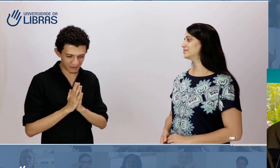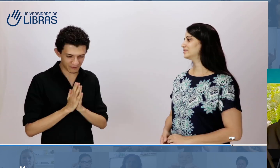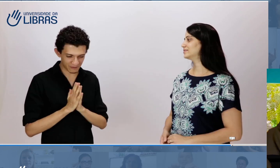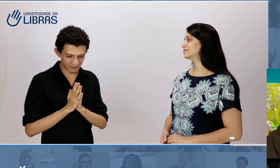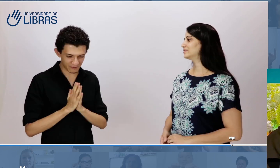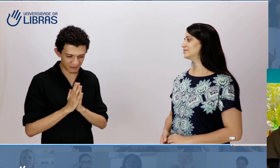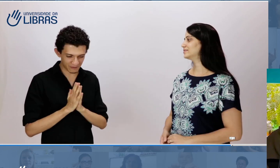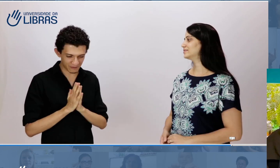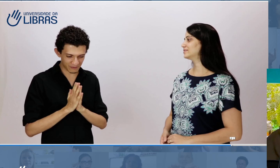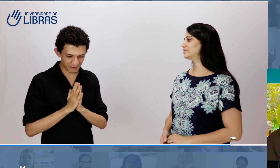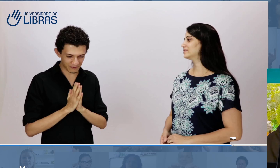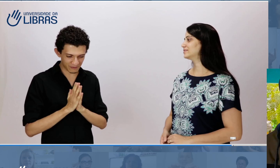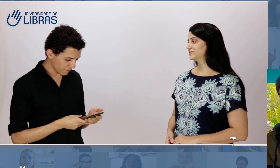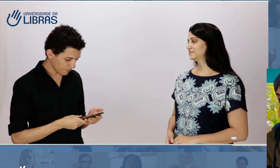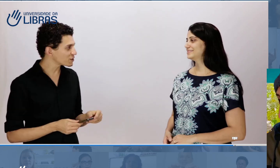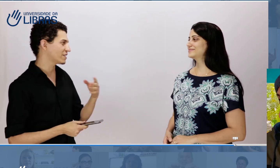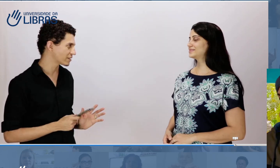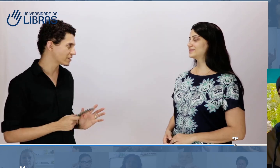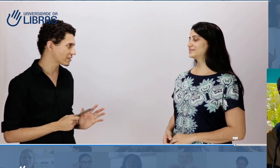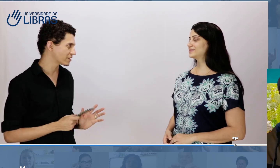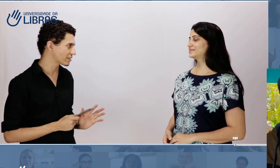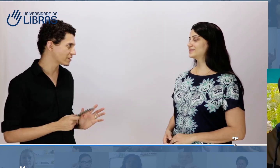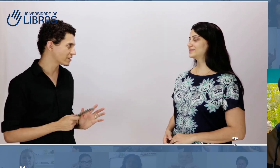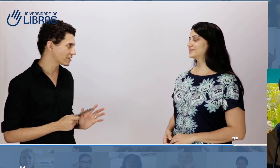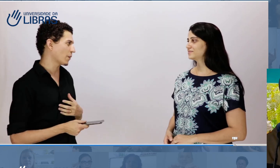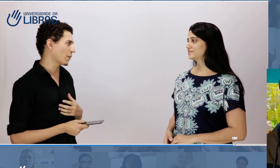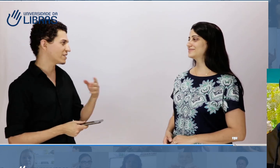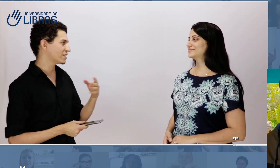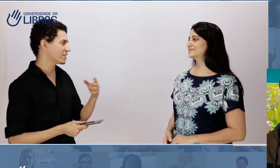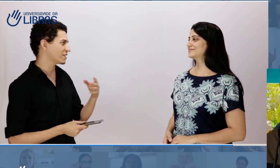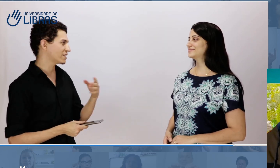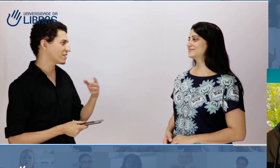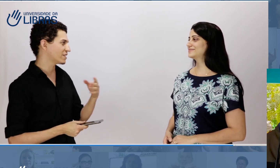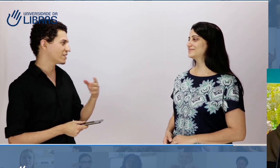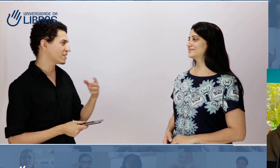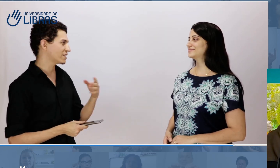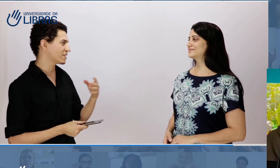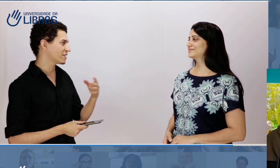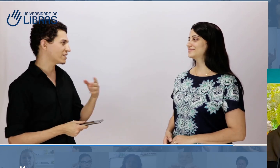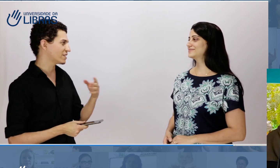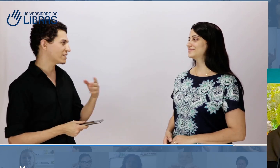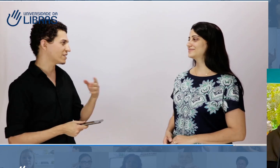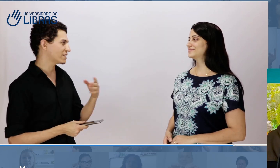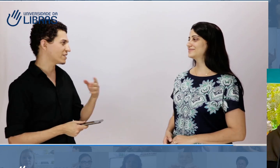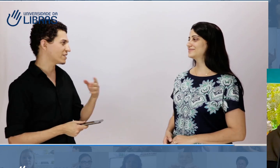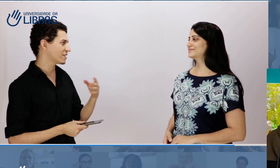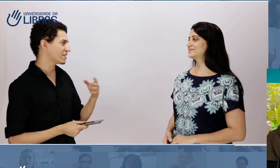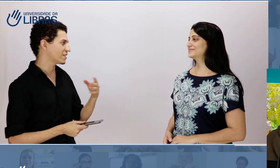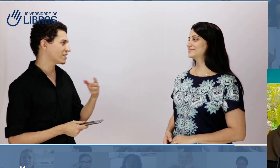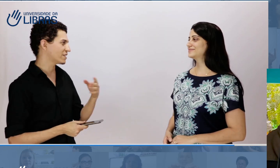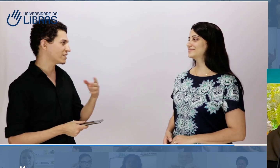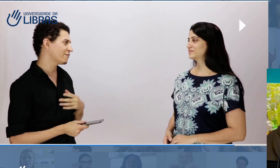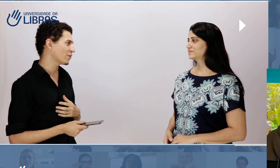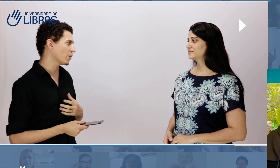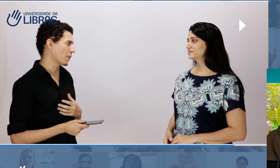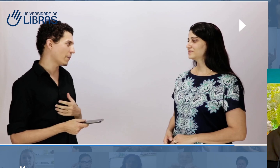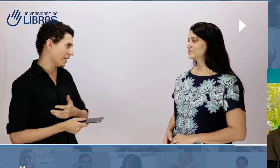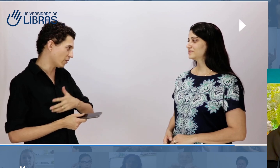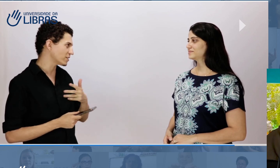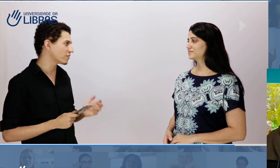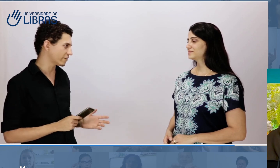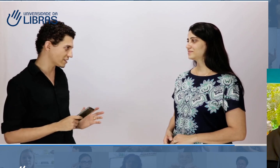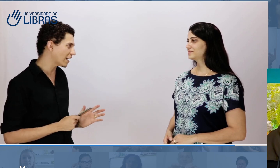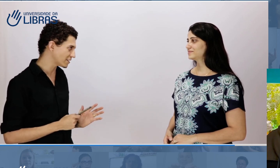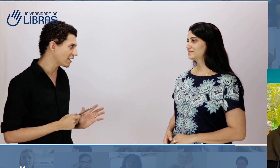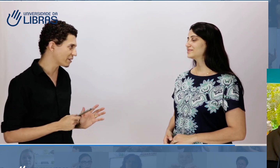fazendo assim e tal, estava muito ansioso esse dia, porque foi a primeira vez em que eu virei para alguém e falei o seguinte, olha, desafio